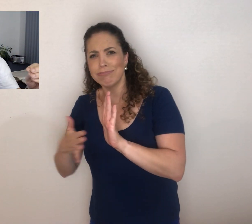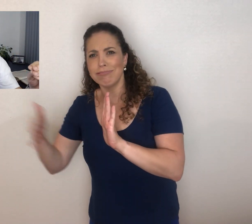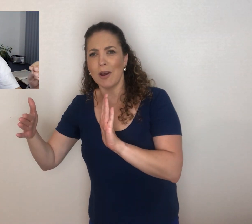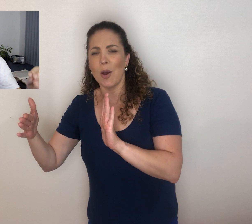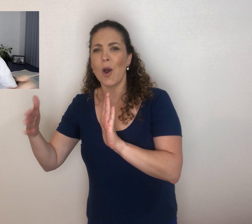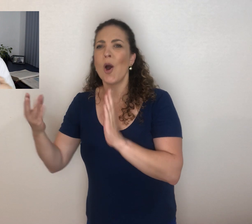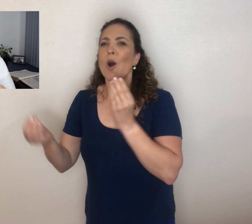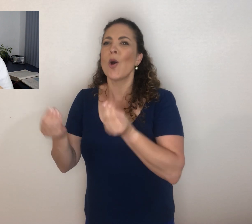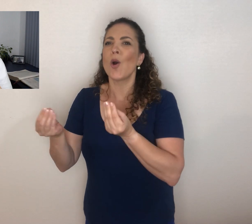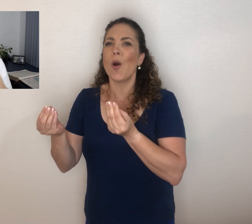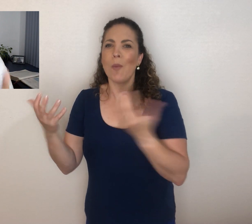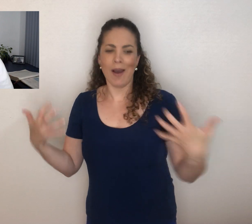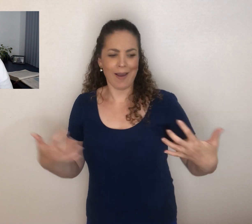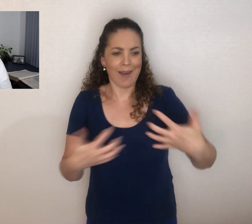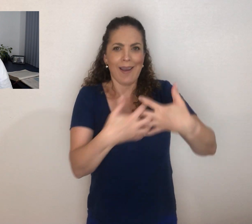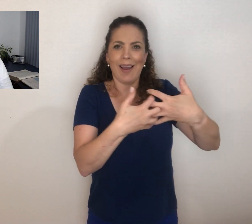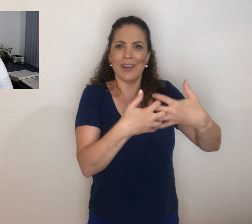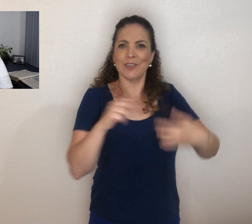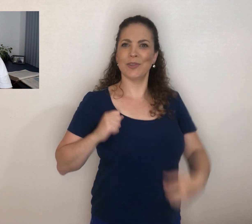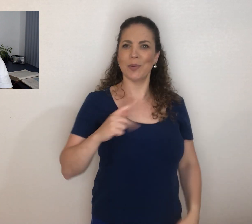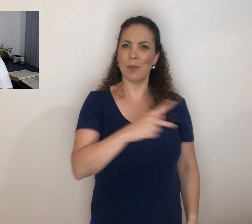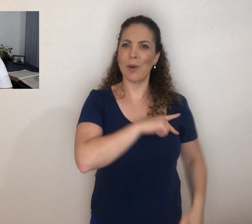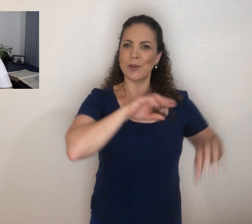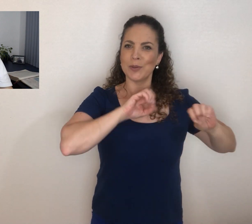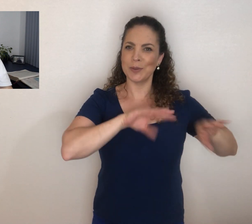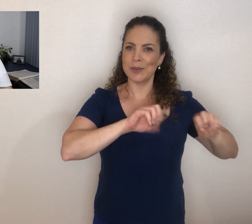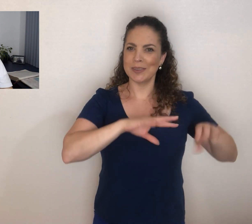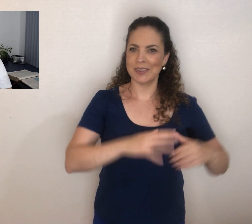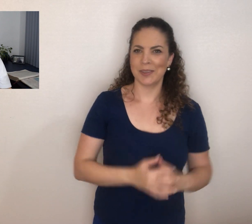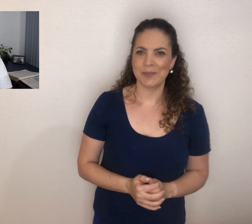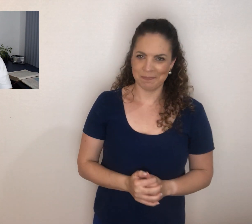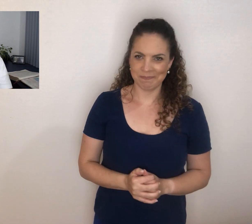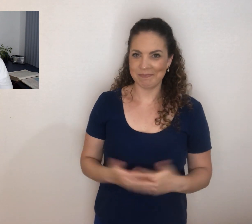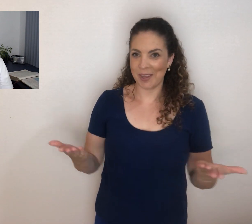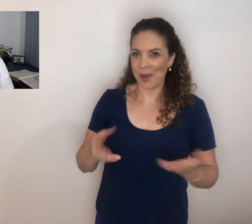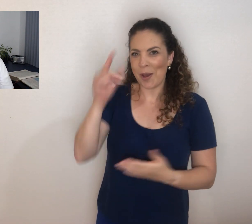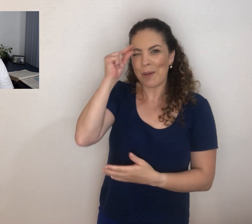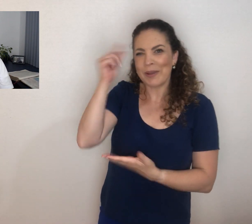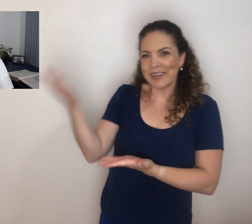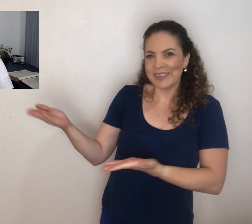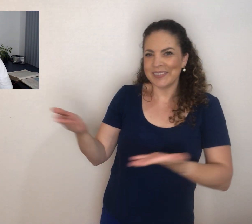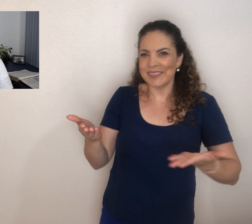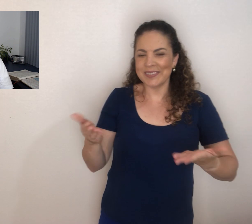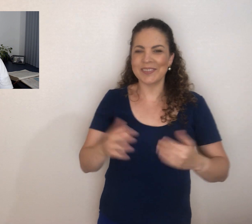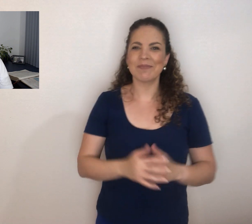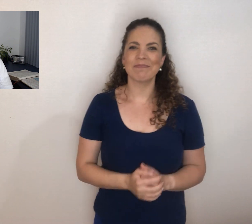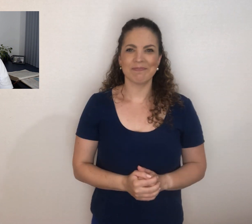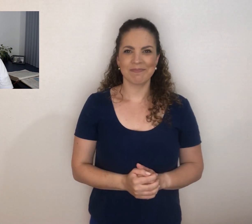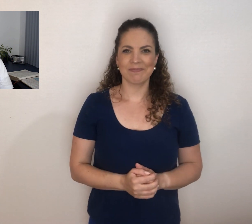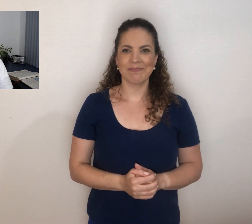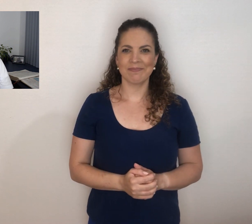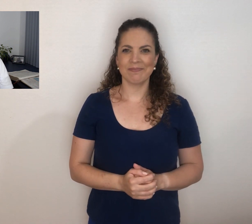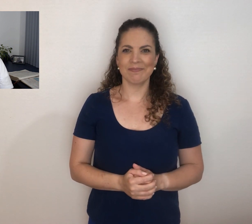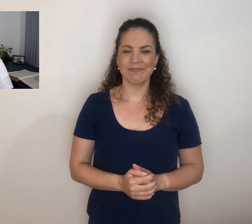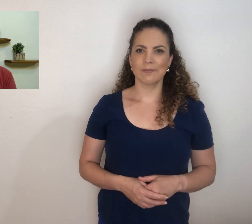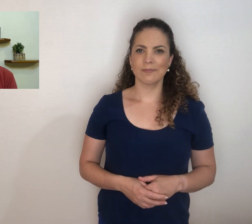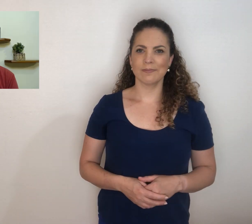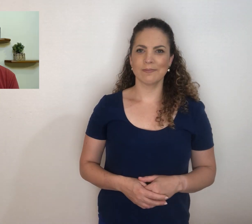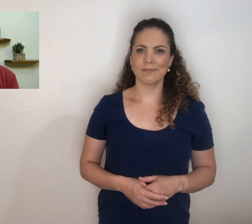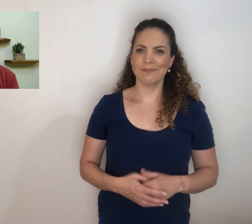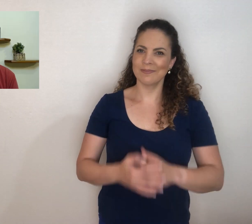daquela linha do tempo estabelecida pelo Senhor Jesus. Amém? Benito, sua vez,